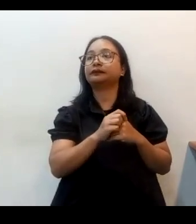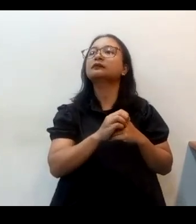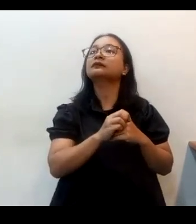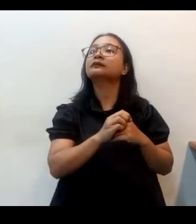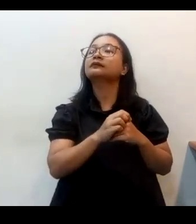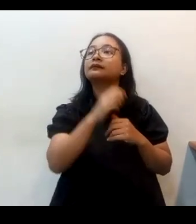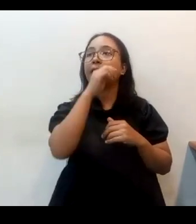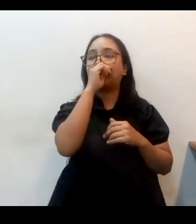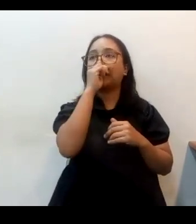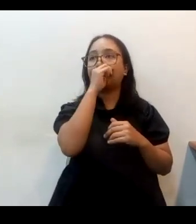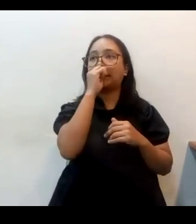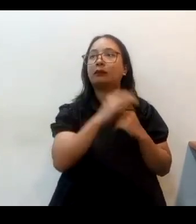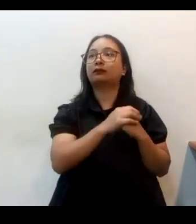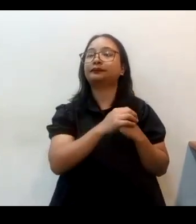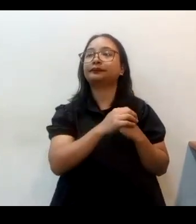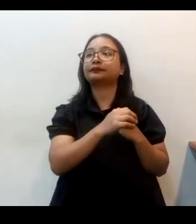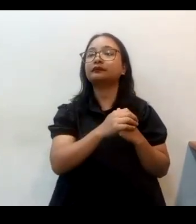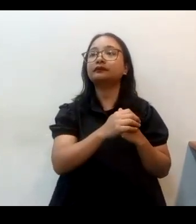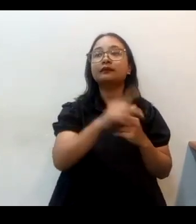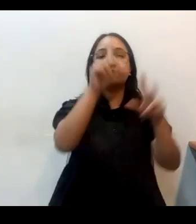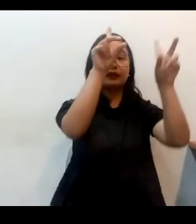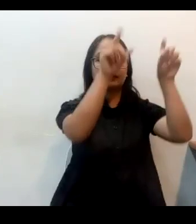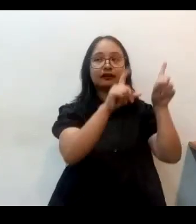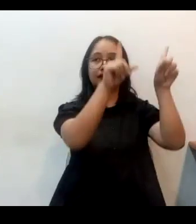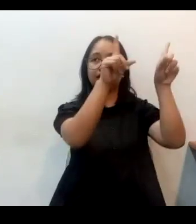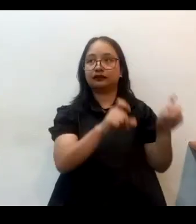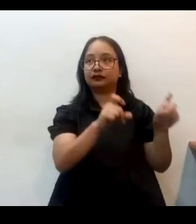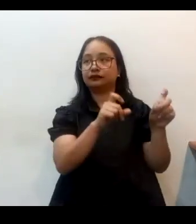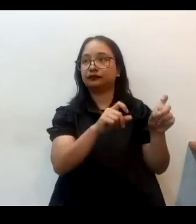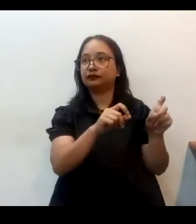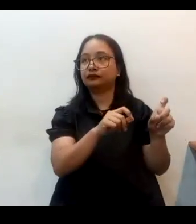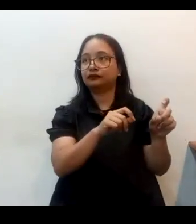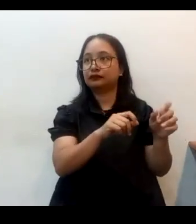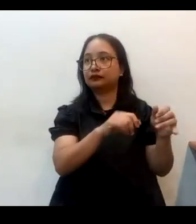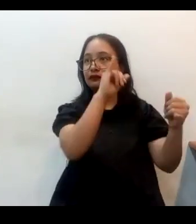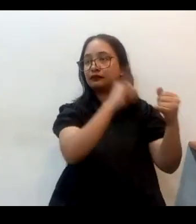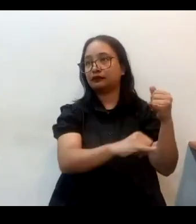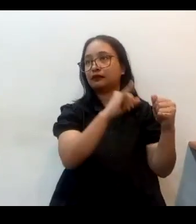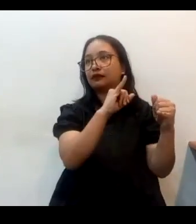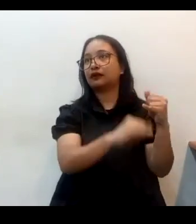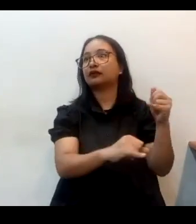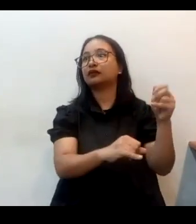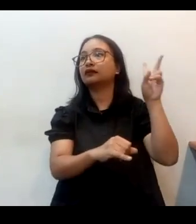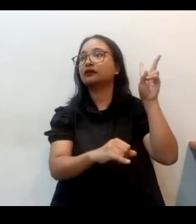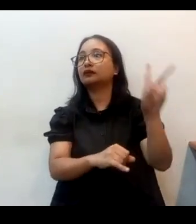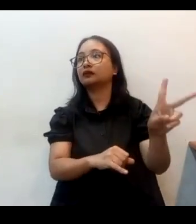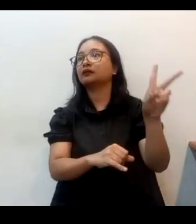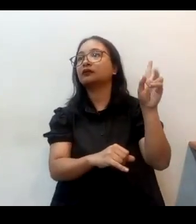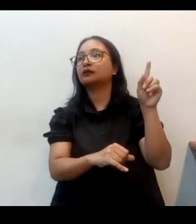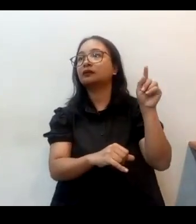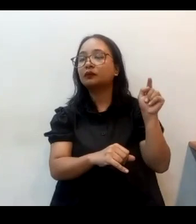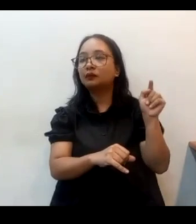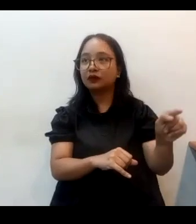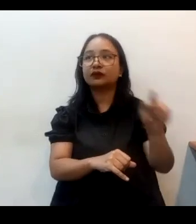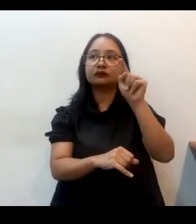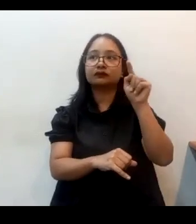the 2.0. Kaya kapag nababasa niyo pa rin, maski yung pinakadulo, yung inyong paningin ay 2.0. It's very